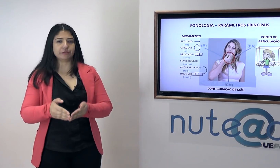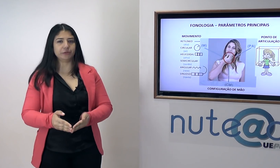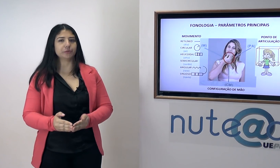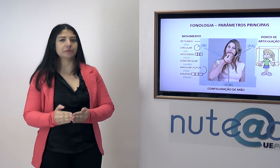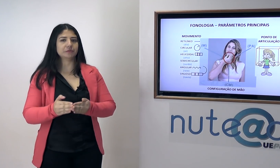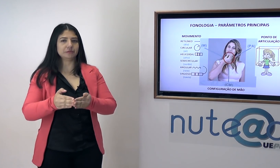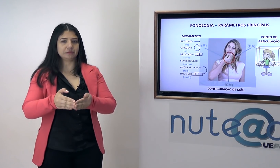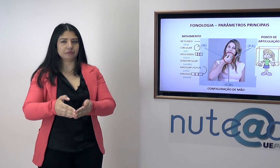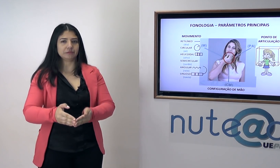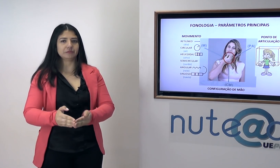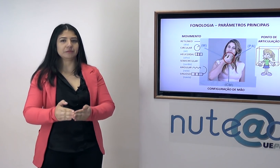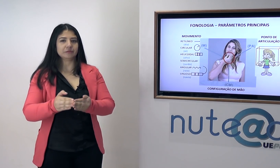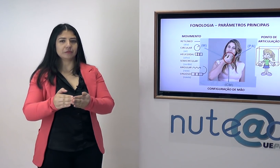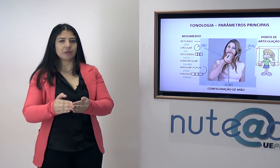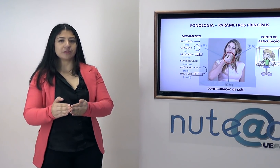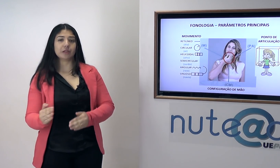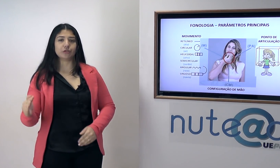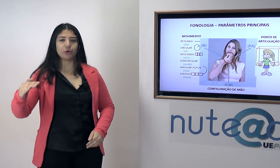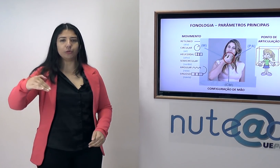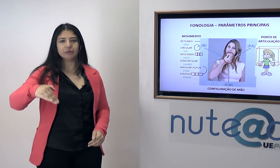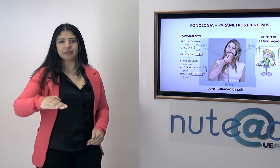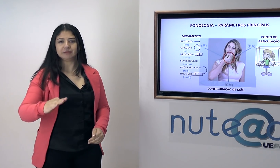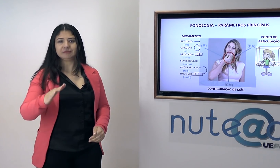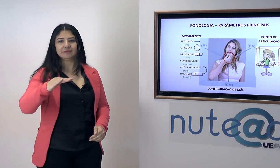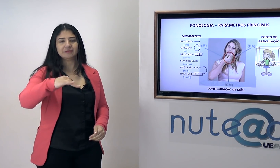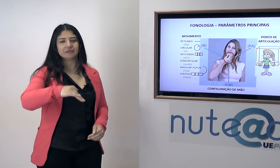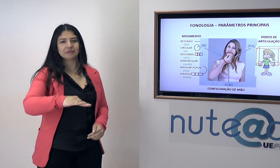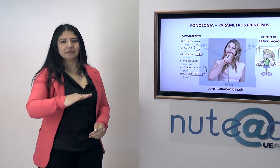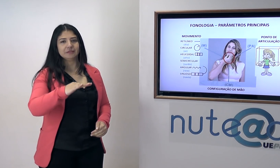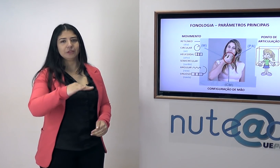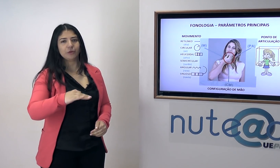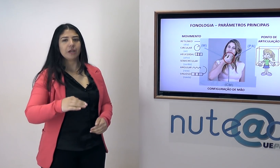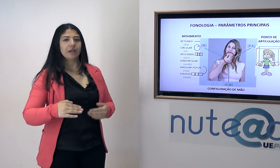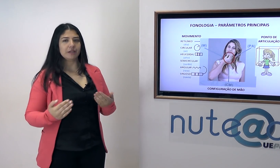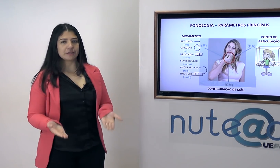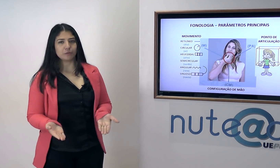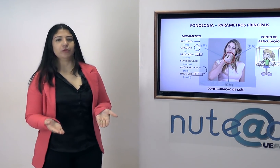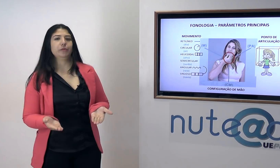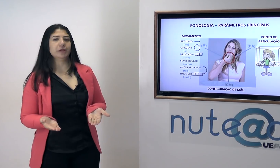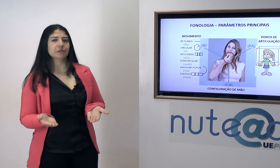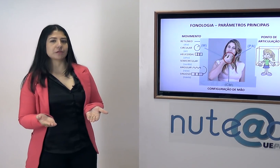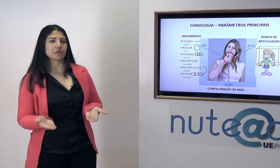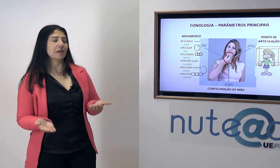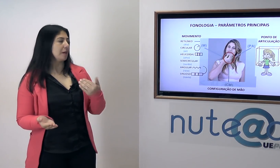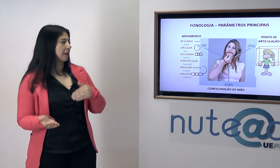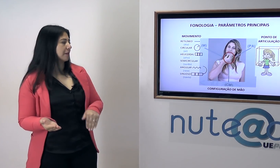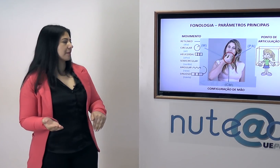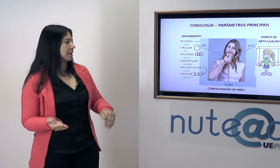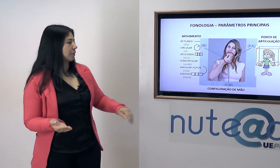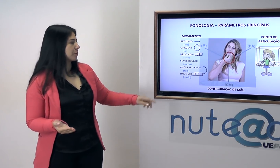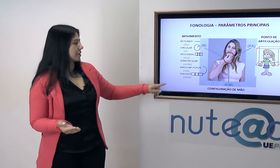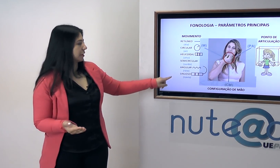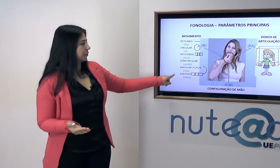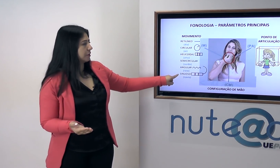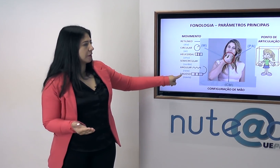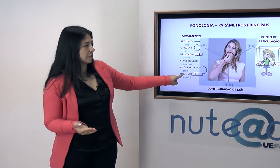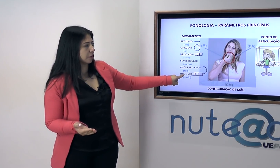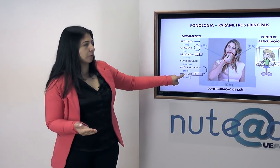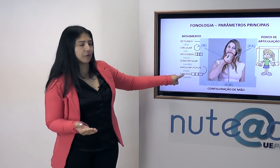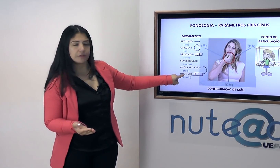navio, sinal de onda. Então, esses movimentos, eles acabam sendo